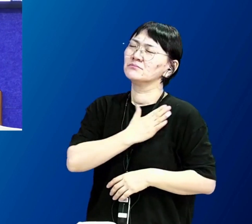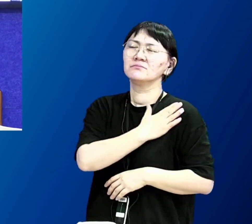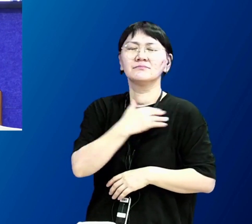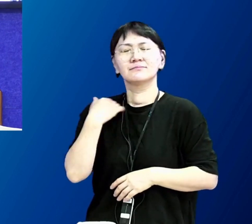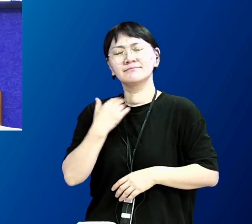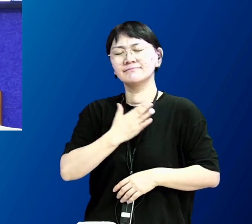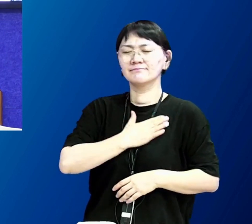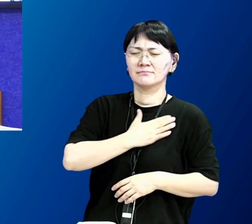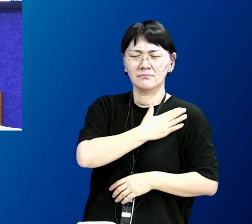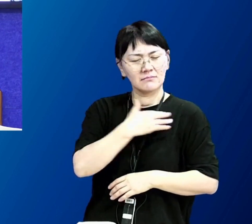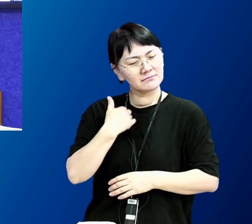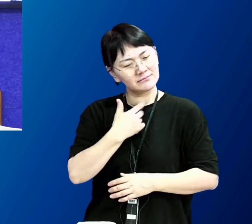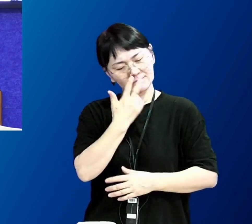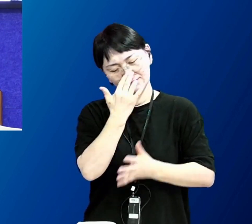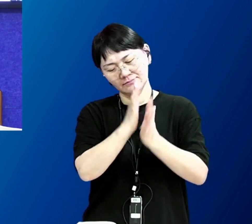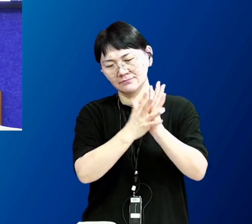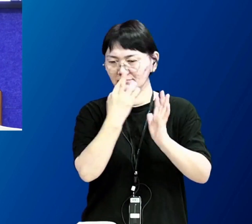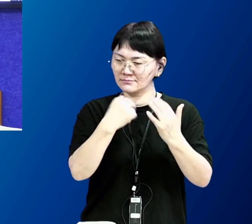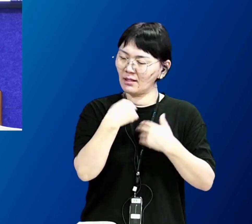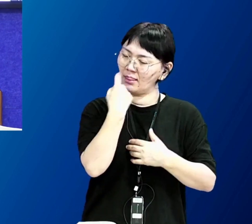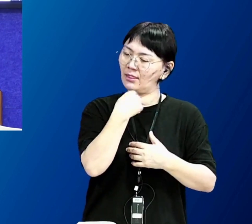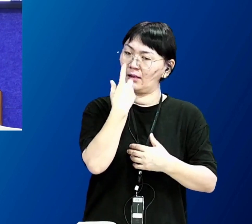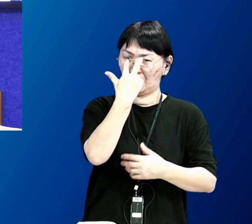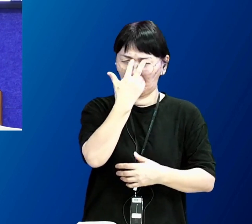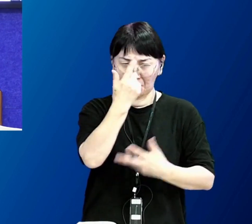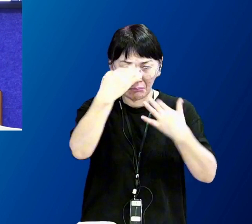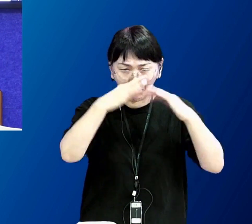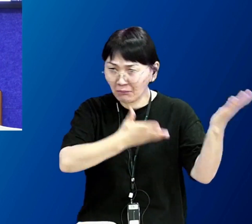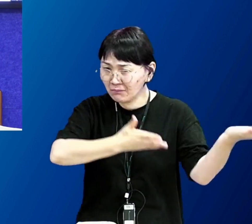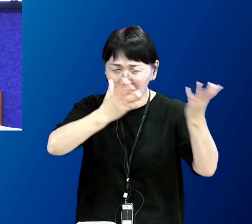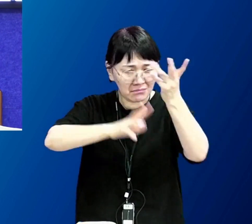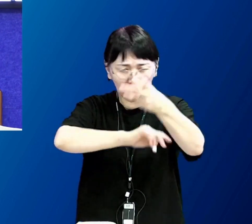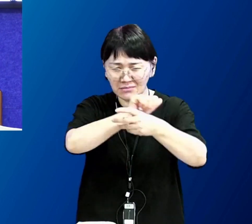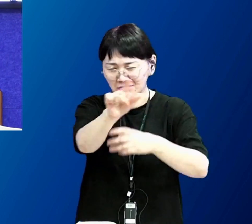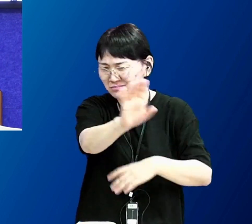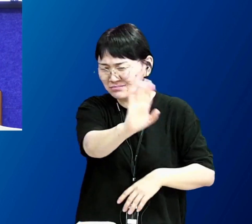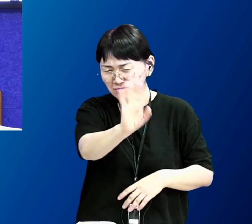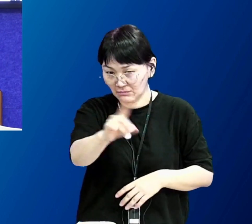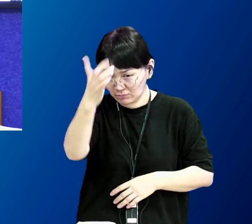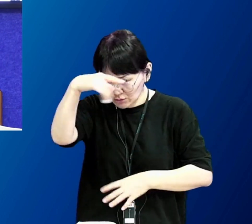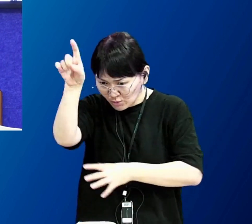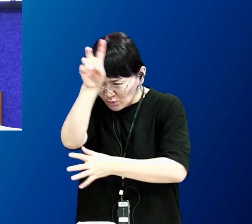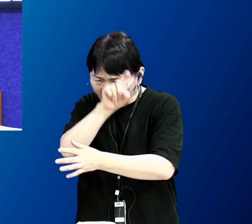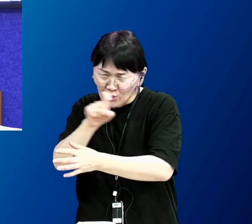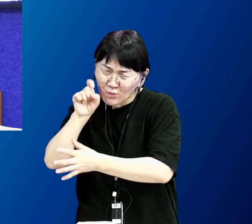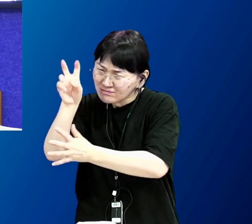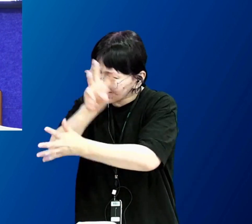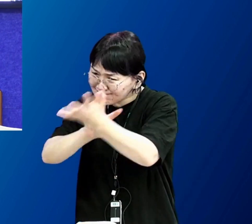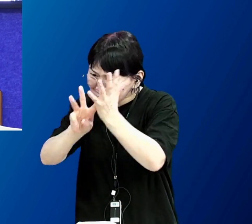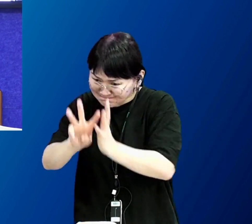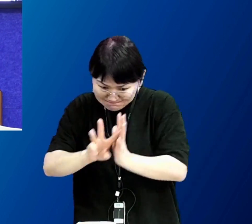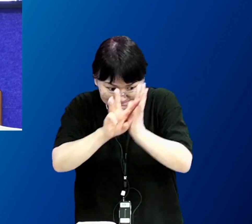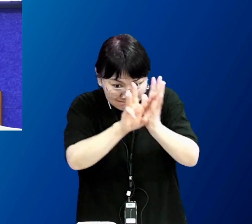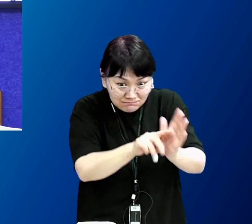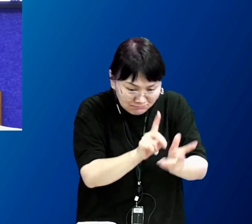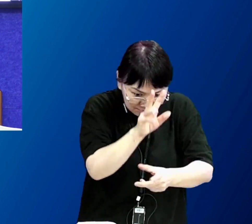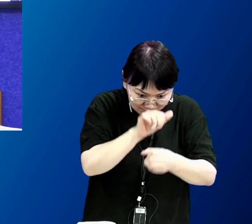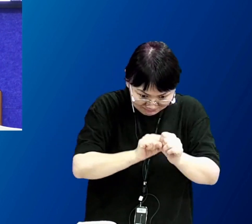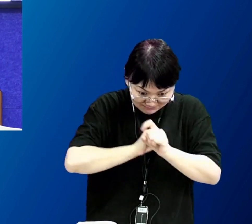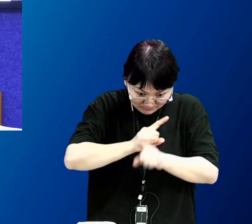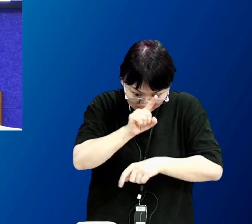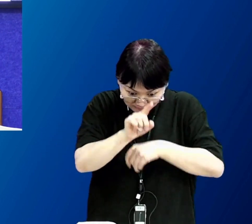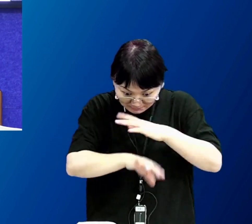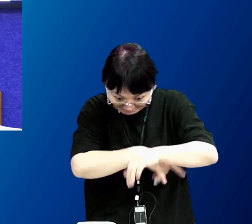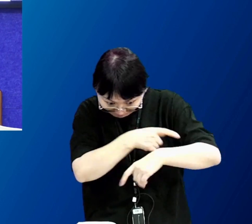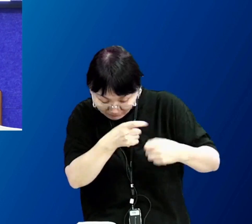гэсэн болгон Тэнгэрийн ханшилд орохгүй харин Тэнгэрд хэцхим нүслийг биелүүлэгч нь орно. Тэр өдөр олон хүн надад дээр